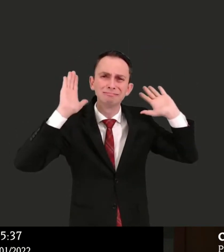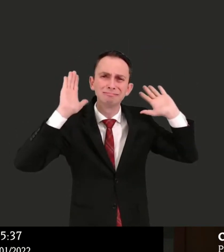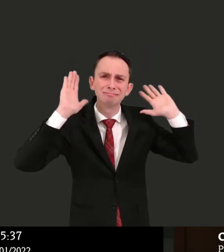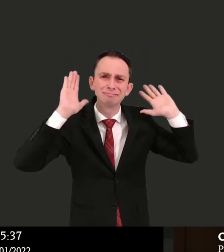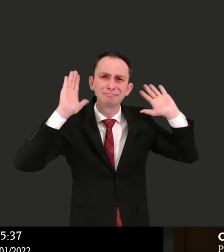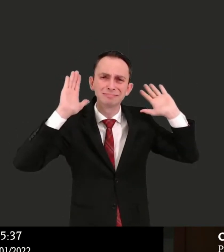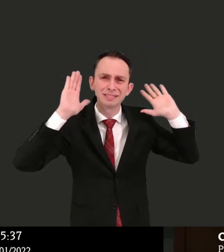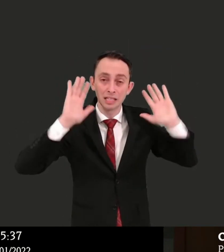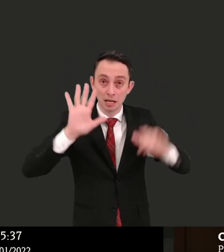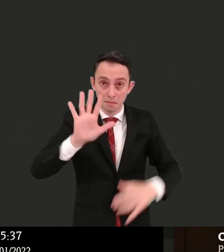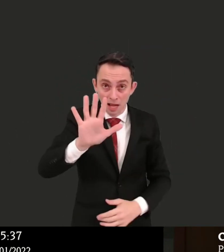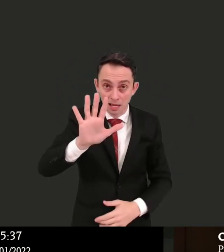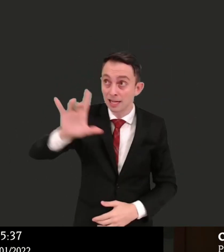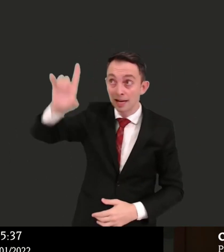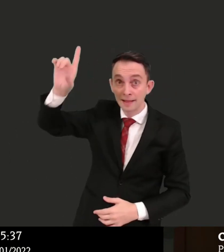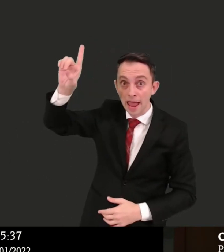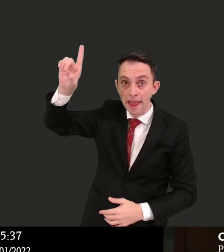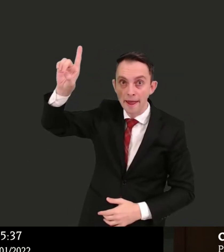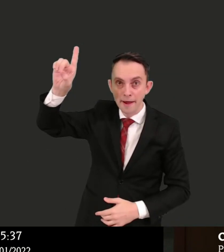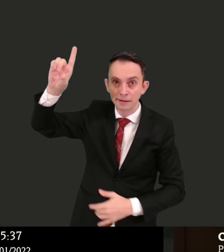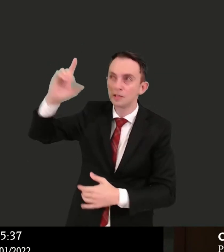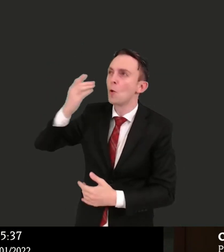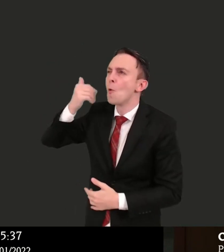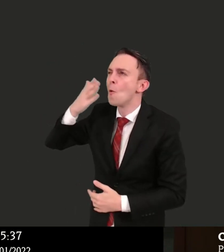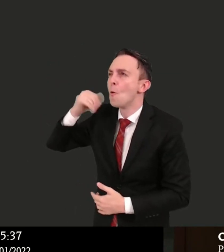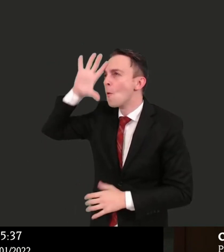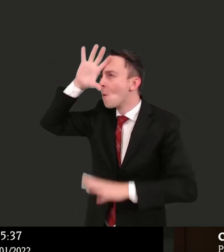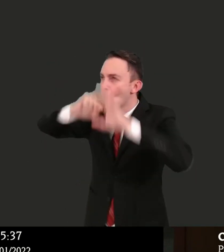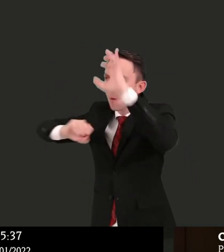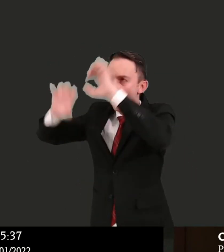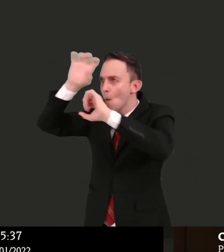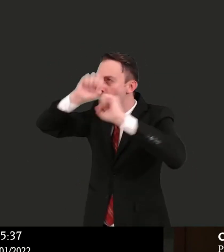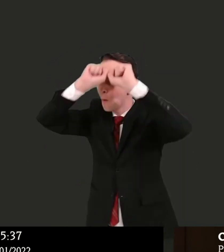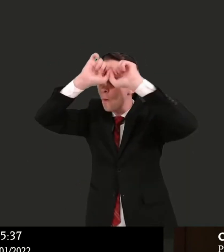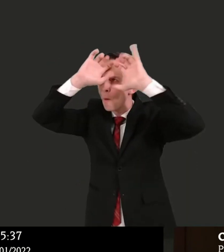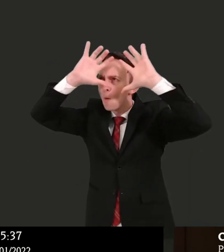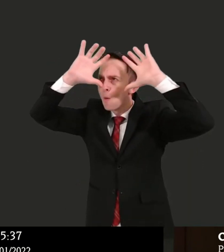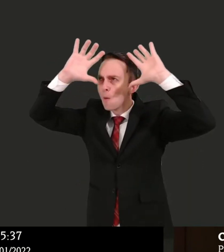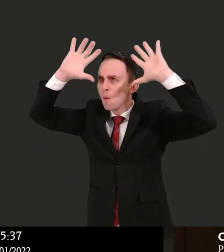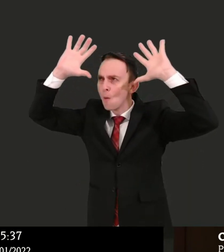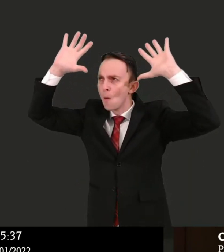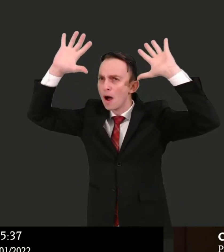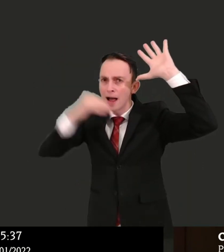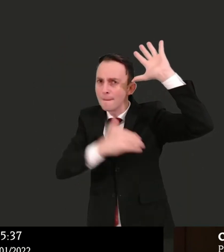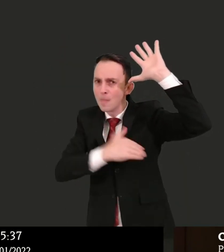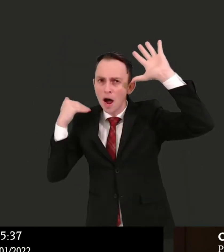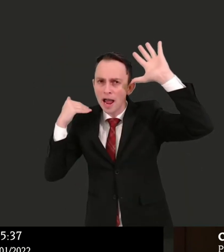Quem está cheio da ciência de Deus, quando ele passa pela porta da morte, aquilo que é de Deus está com ele, passa com